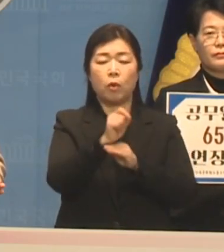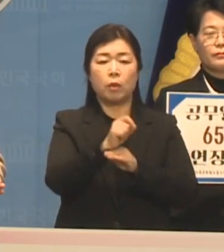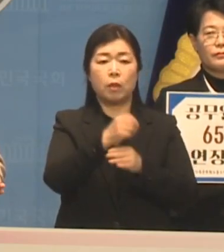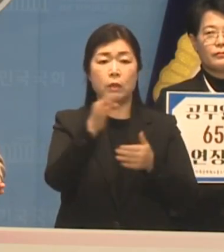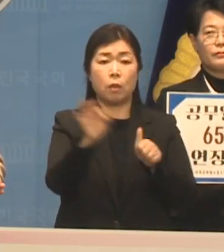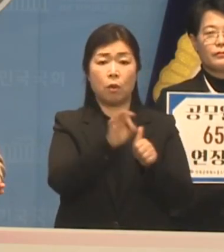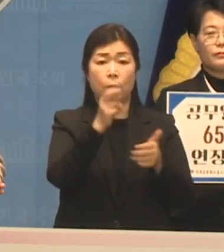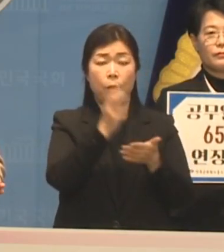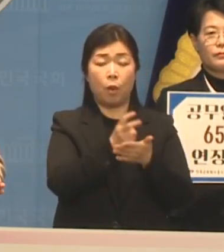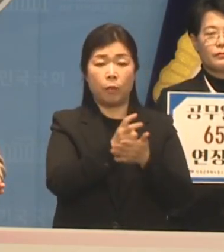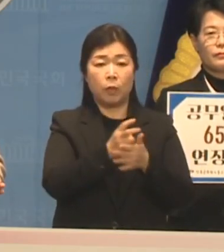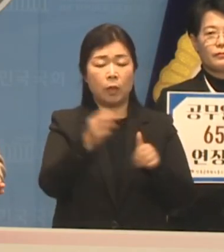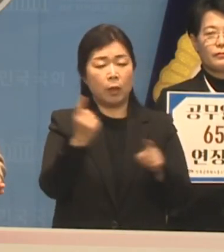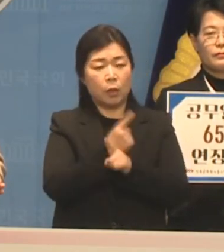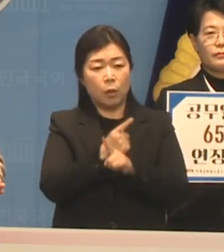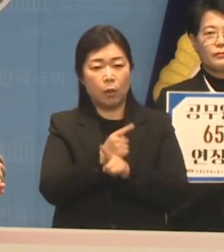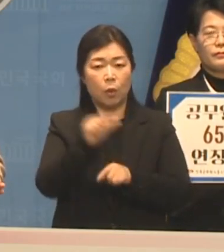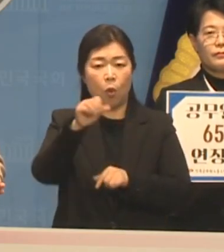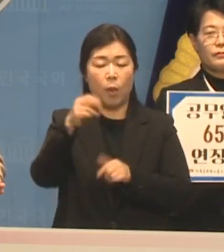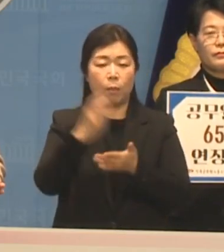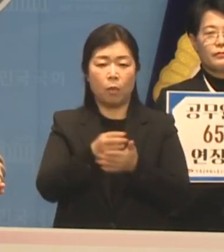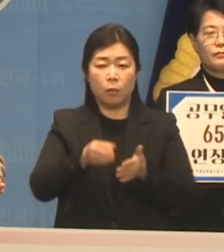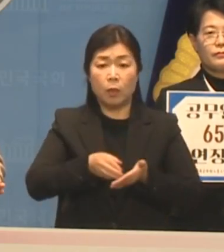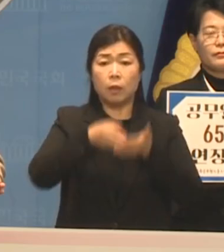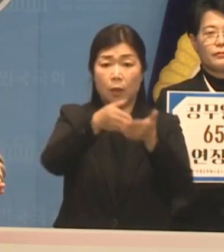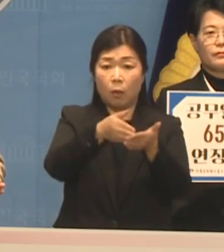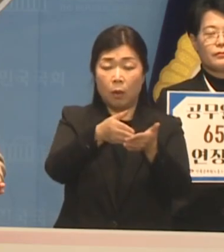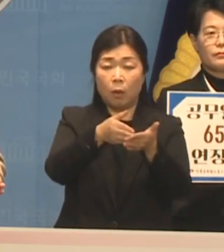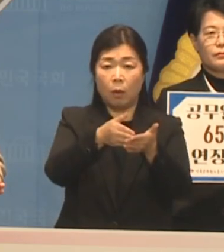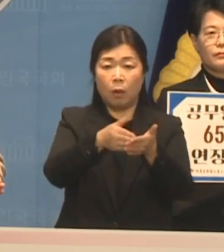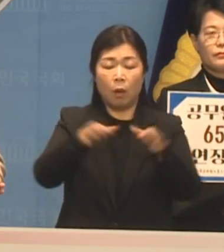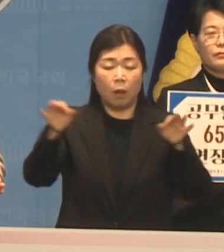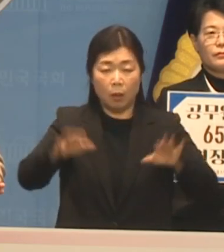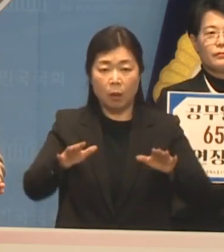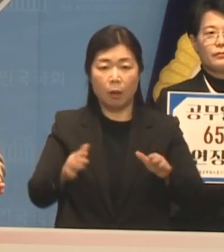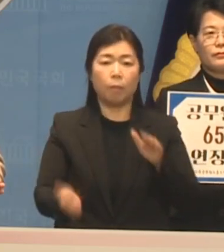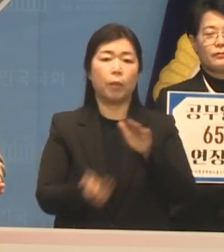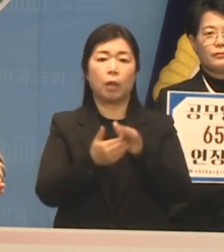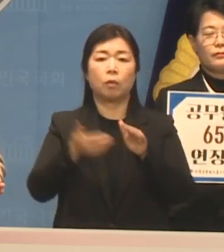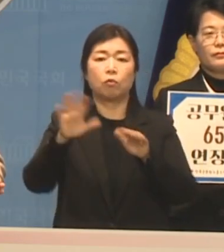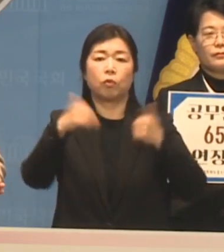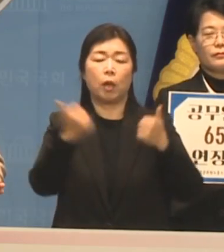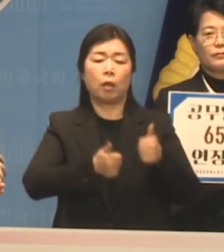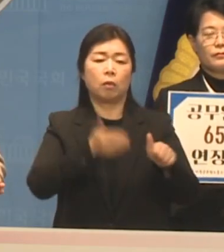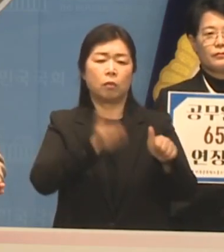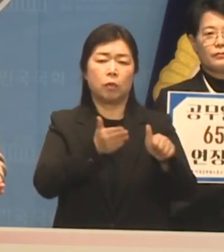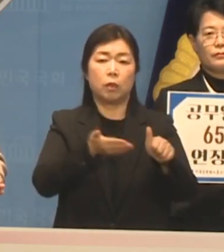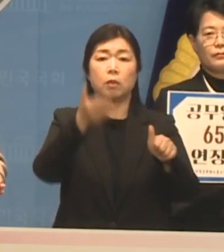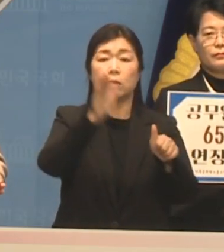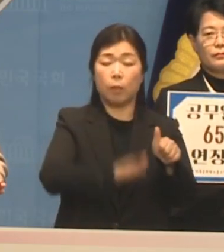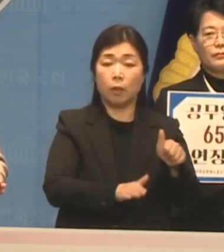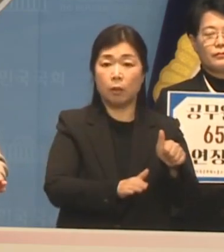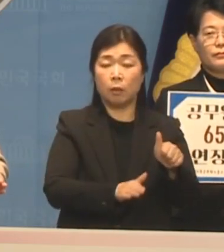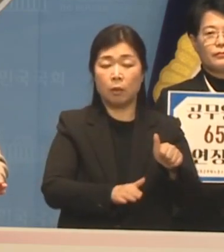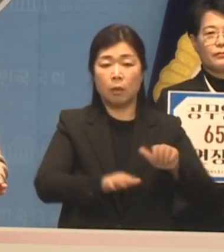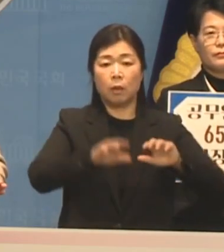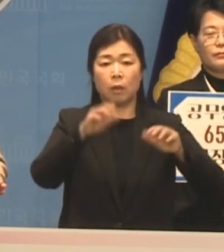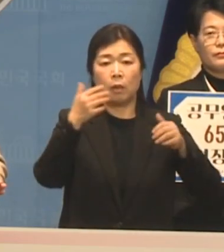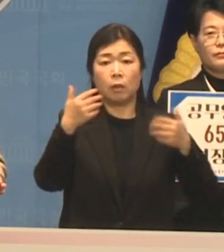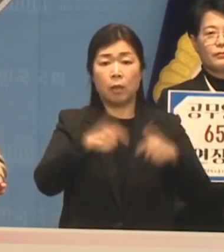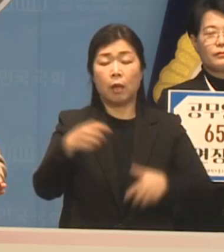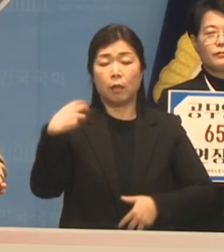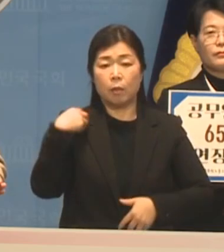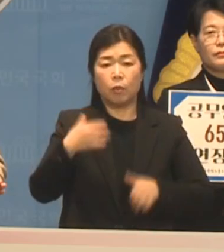개정안 5만 입법 청원을 단 2일 만에 달성하여 국회의 논의를 요구하였지만 상임위에서 단